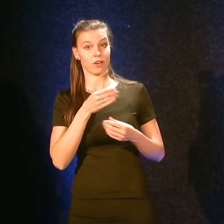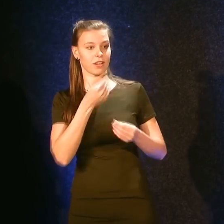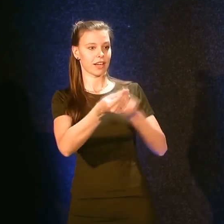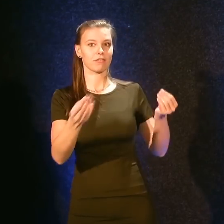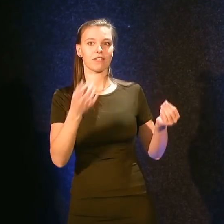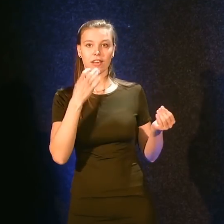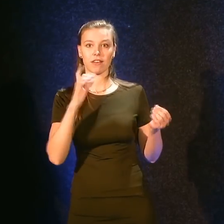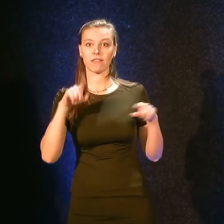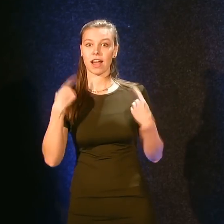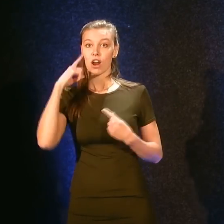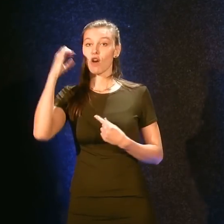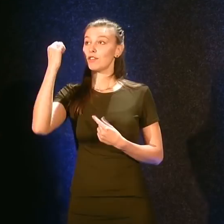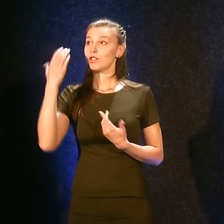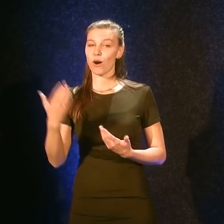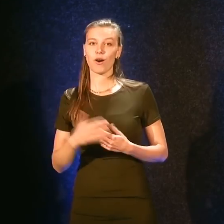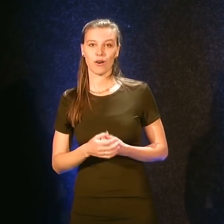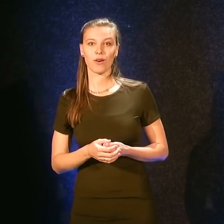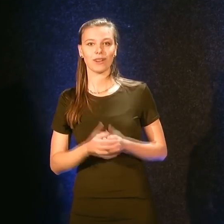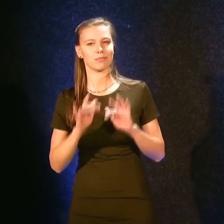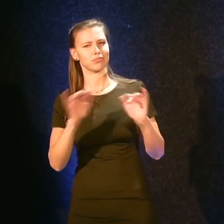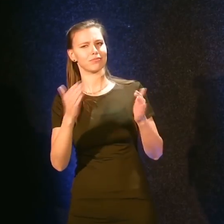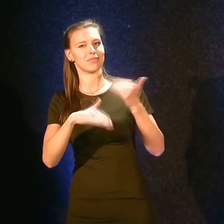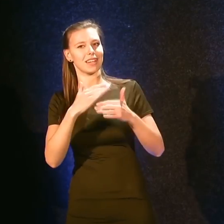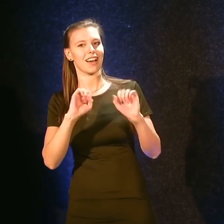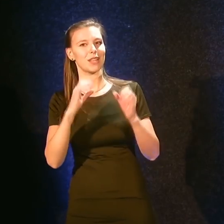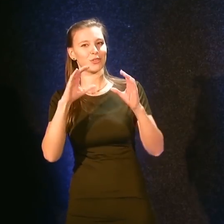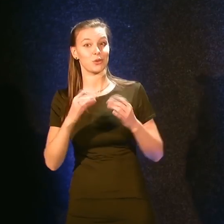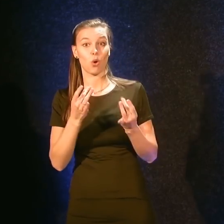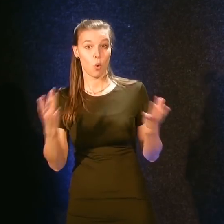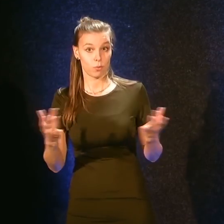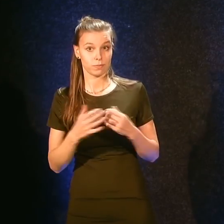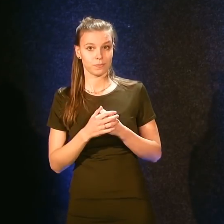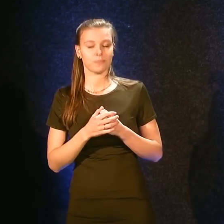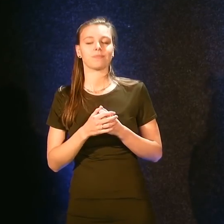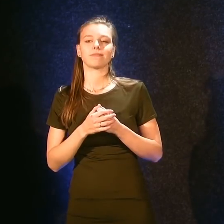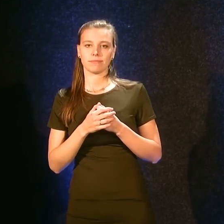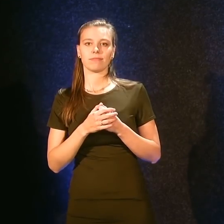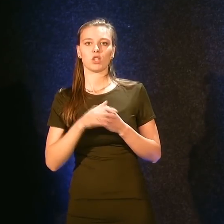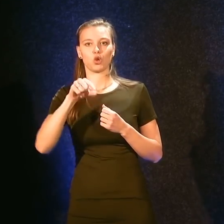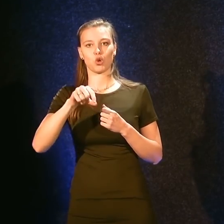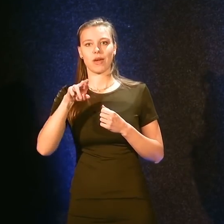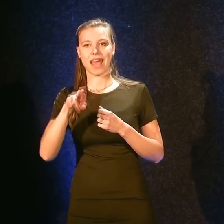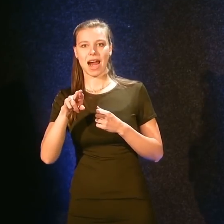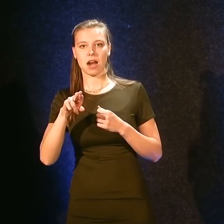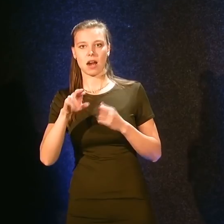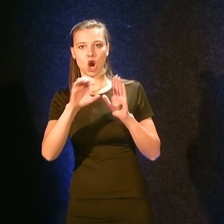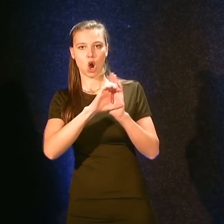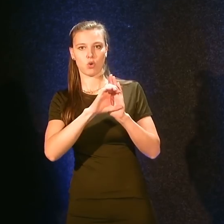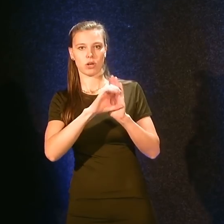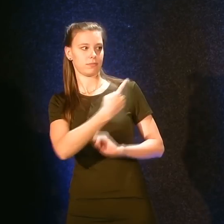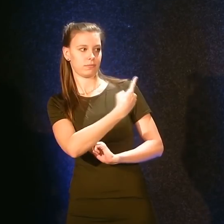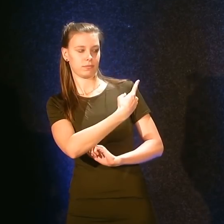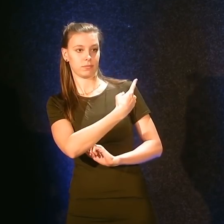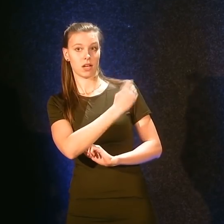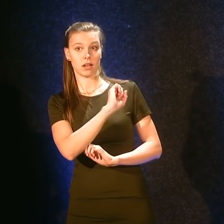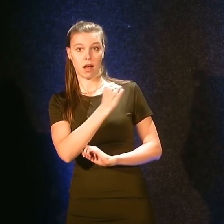we daarin. Dat kan je op verschillende manieren doen. Je kan dat ook doen via de QR-code op het scherm. Je ziet het nu staan,